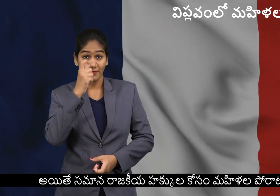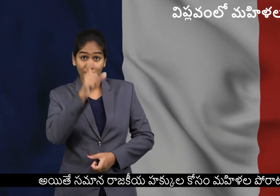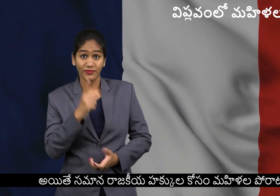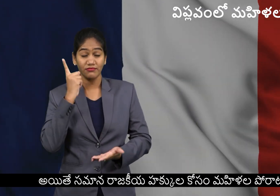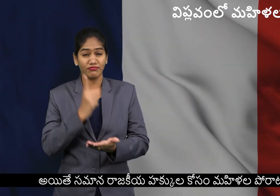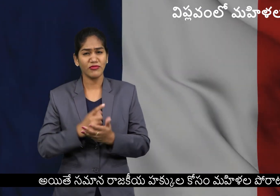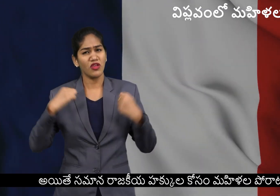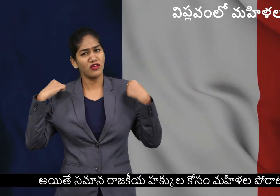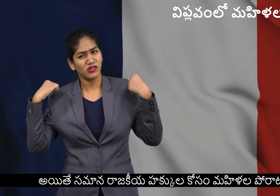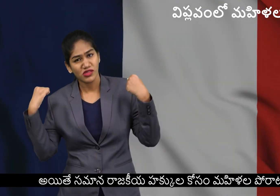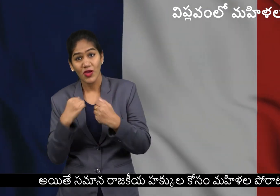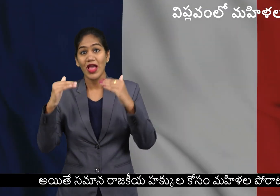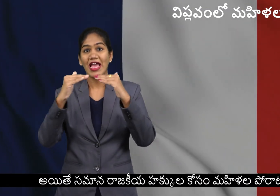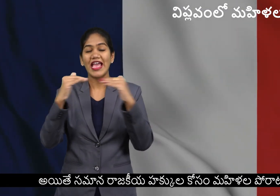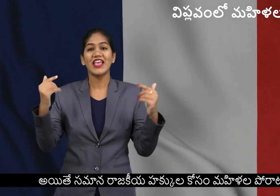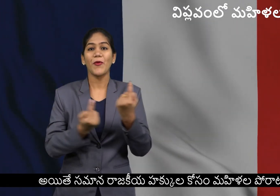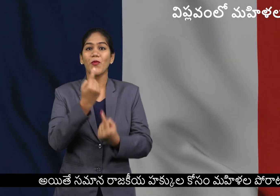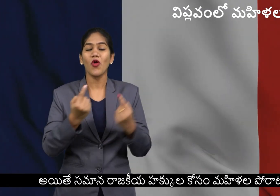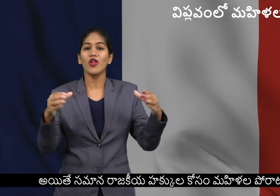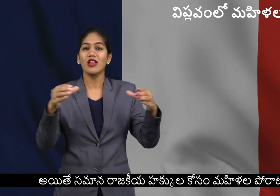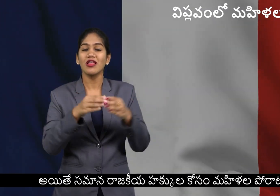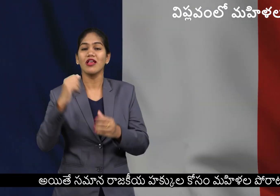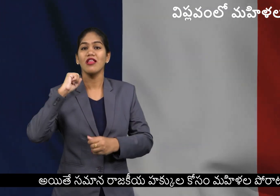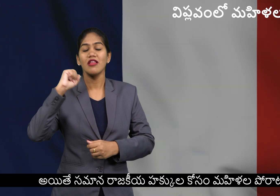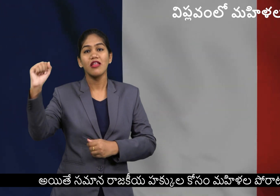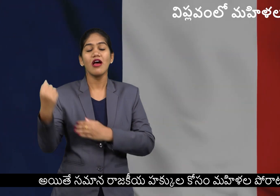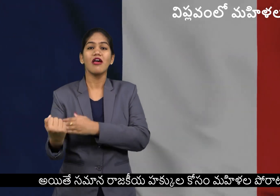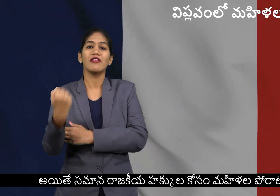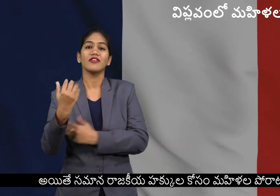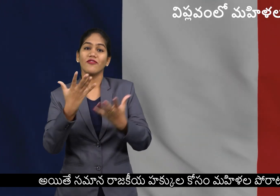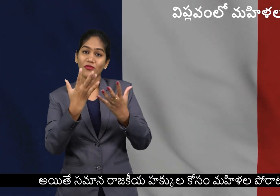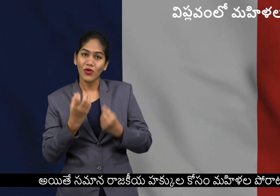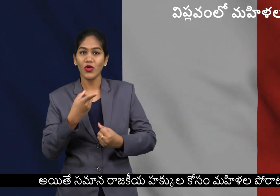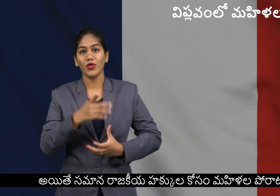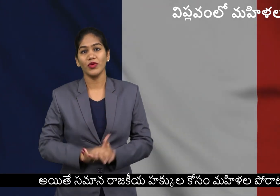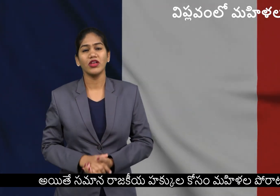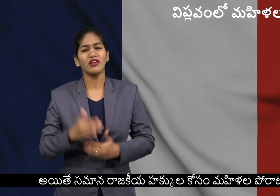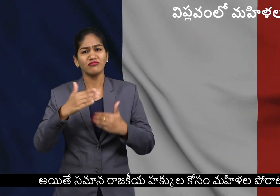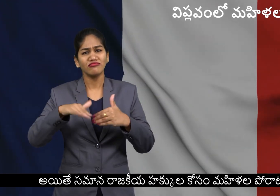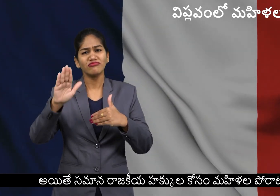అయితే సమాన రాజకీయ హక్కుల కోసం మహిళల పోరాటం కొనసాగింది.